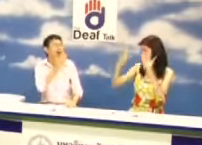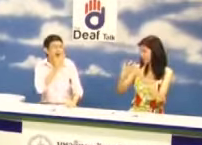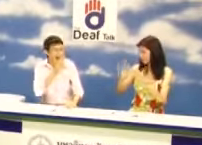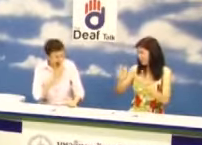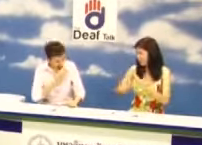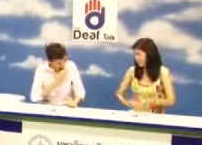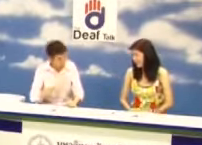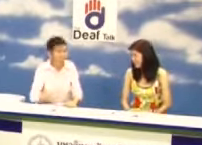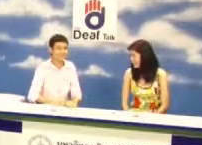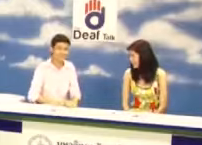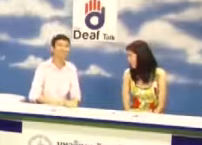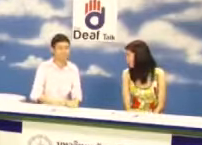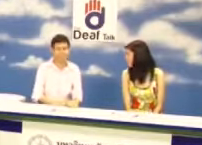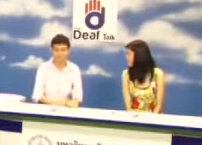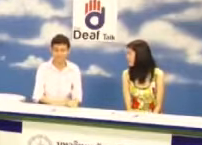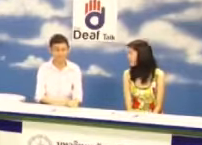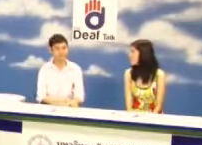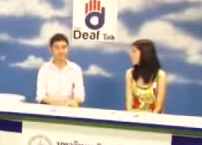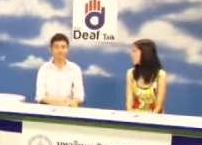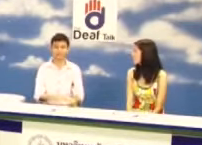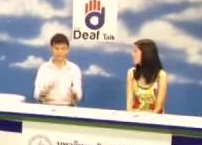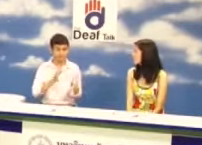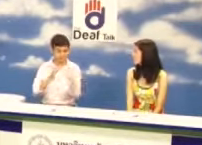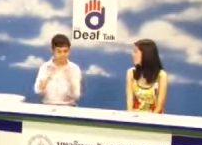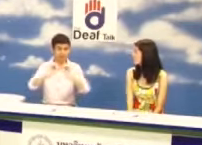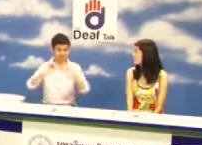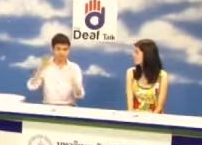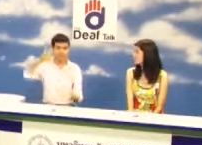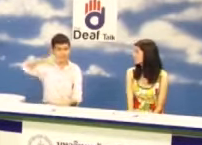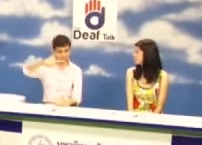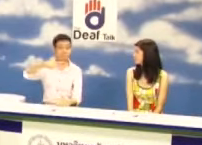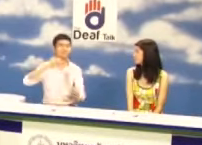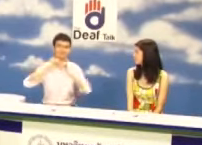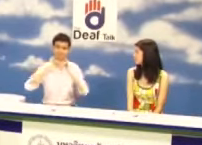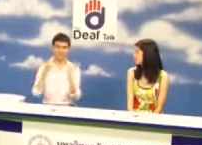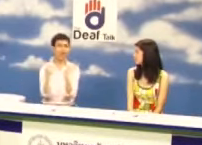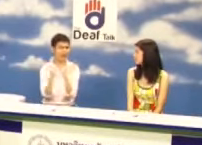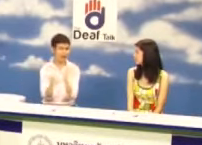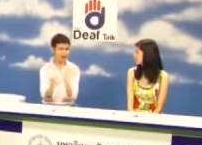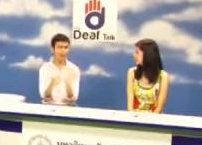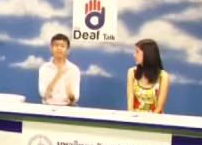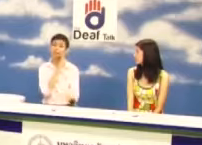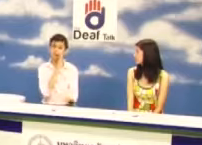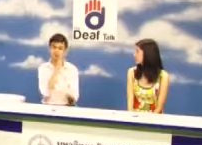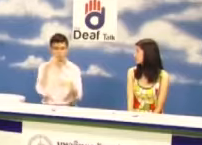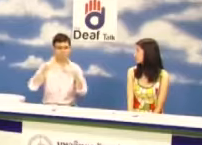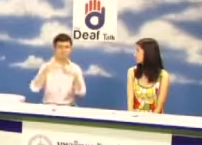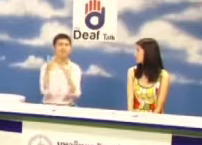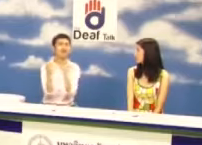ที่นี่พี่ยูสวัสดีค่ะ สวัสดีค่ะสวัสดี พี่ยูคะเวลาเราทำงานที่นี่นะคะอะไรเป็นแรงบันดาลใจที่ผลักดันให้เราเข้ามาเริ่มทำงาน